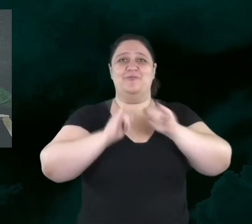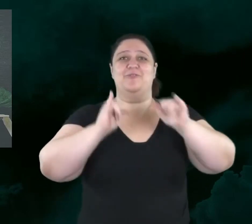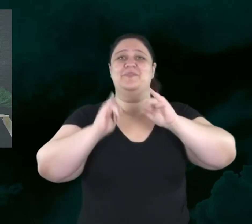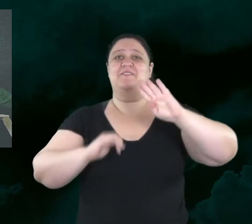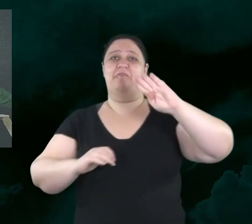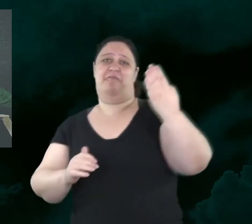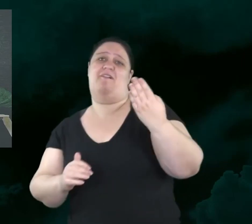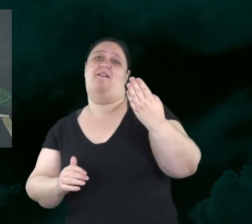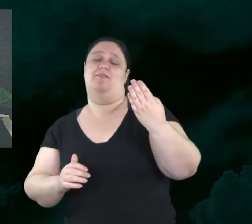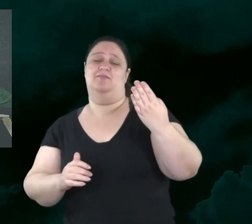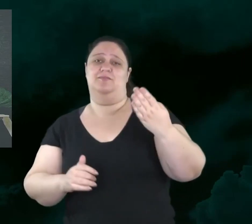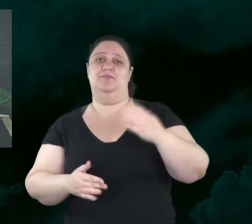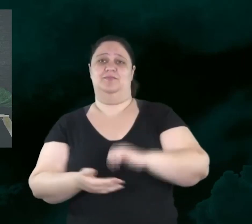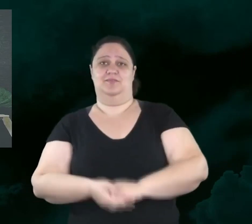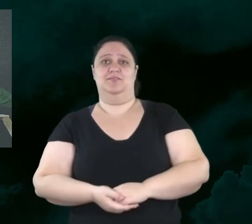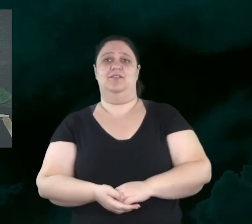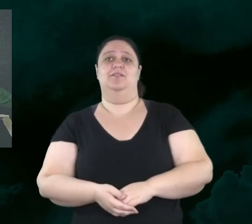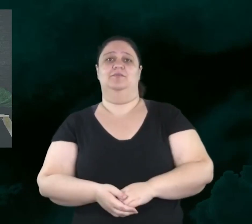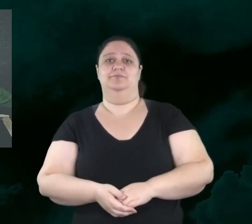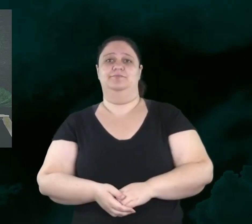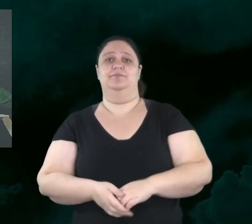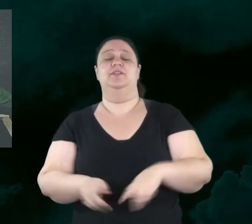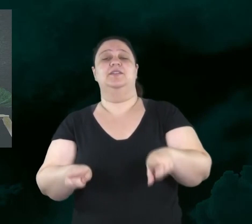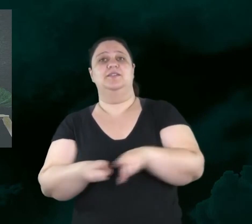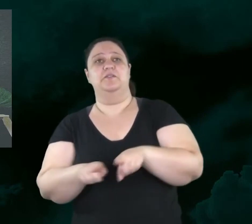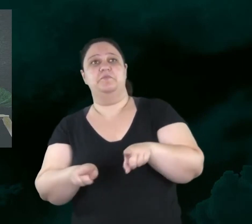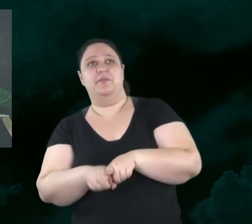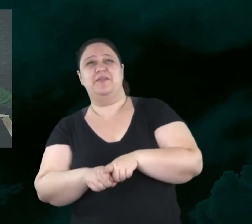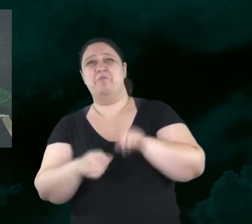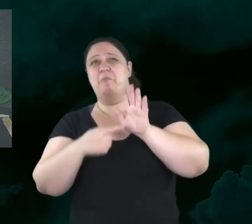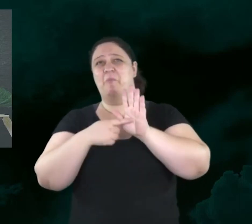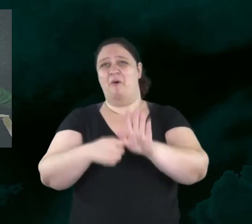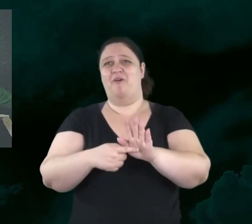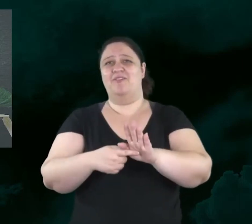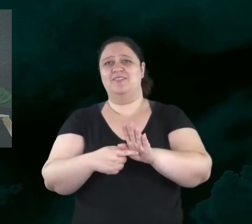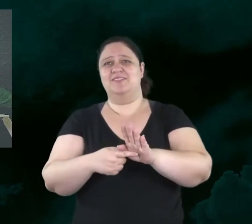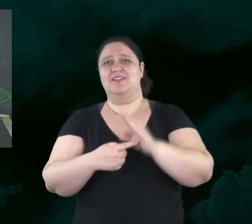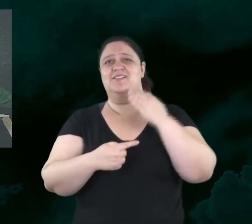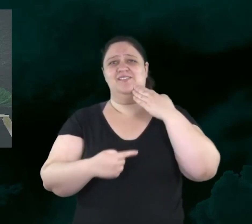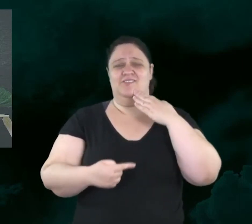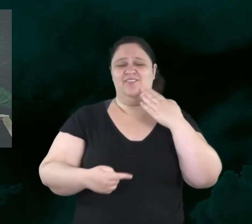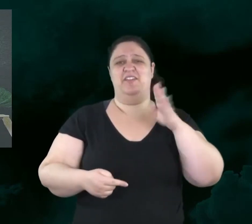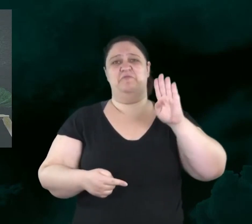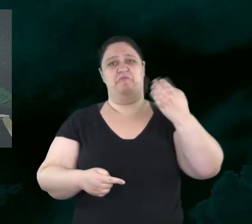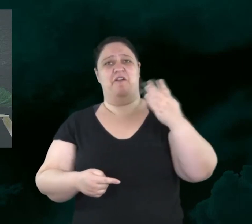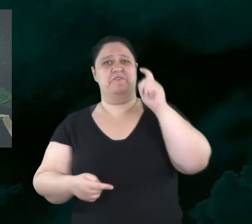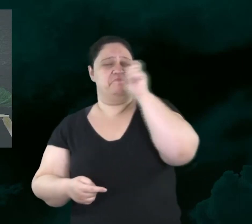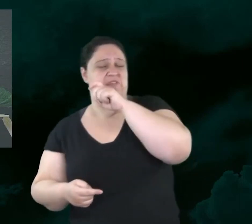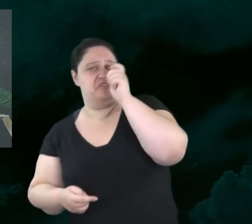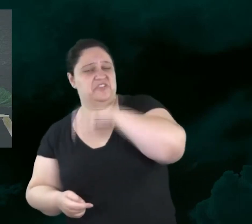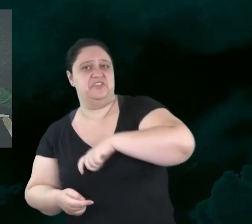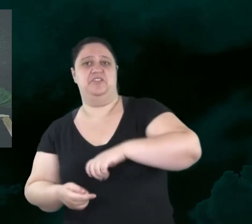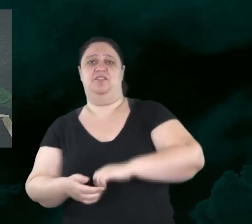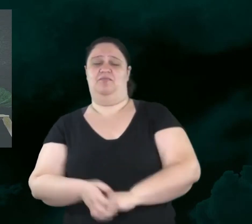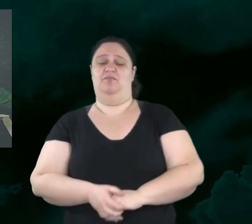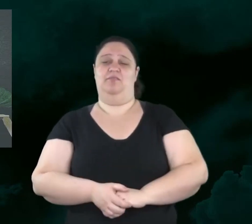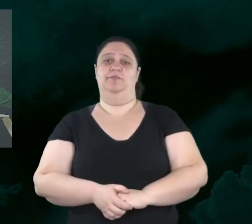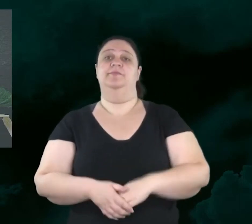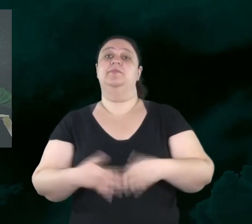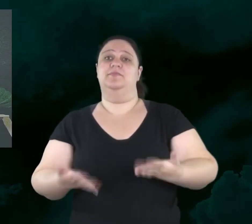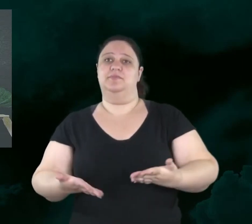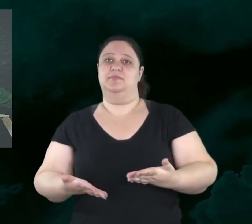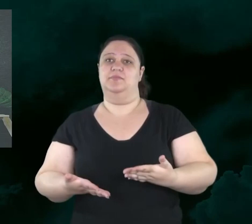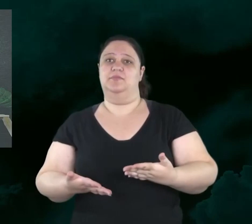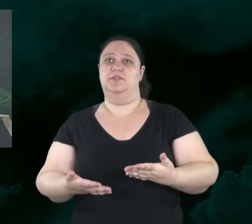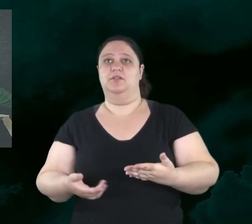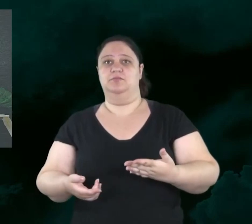news e as verdades distorcidas, os sofismas começam a entrar, e isso ao longo do tempo, num prazo